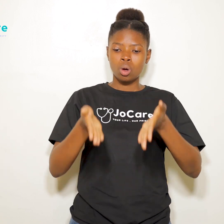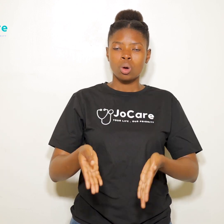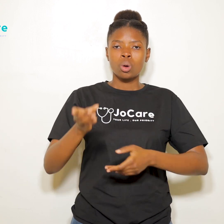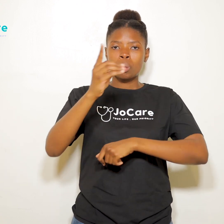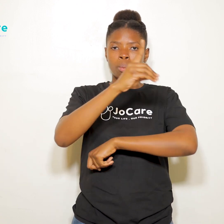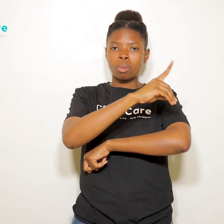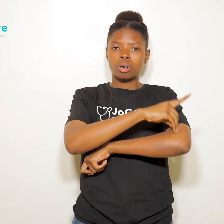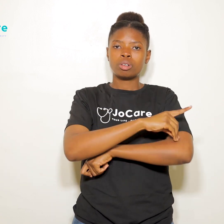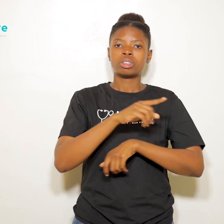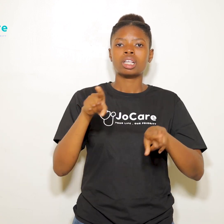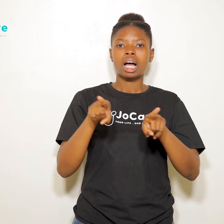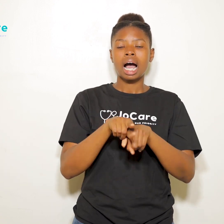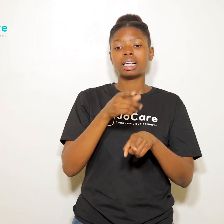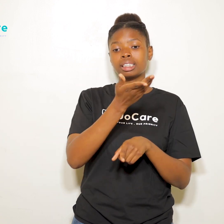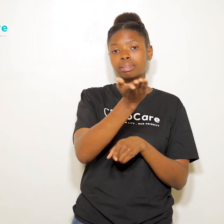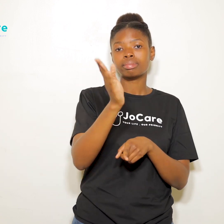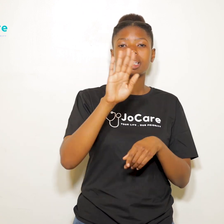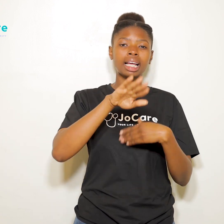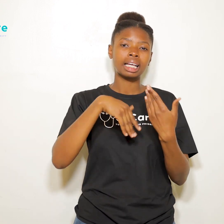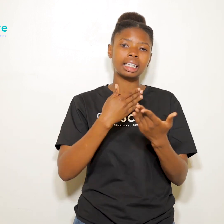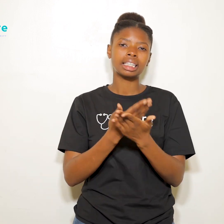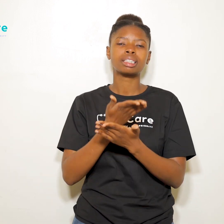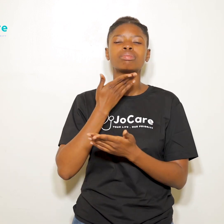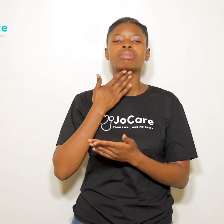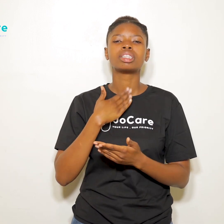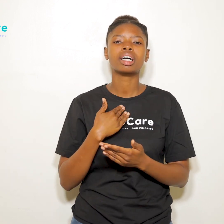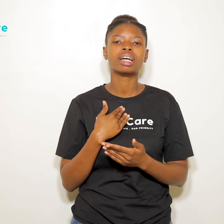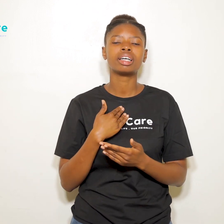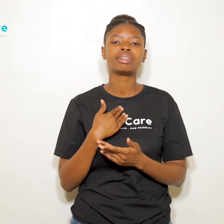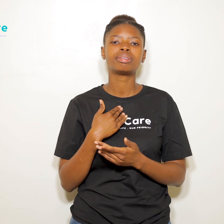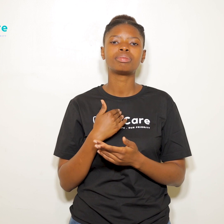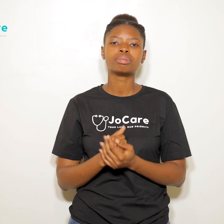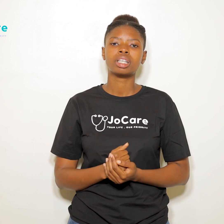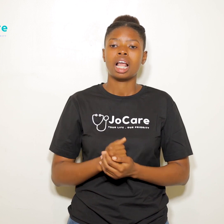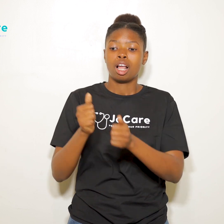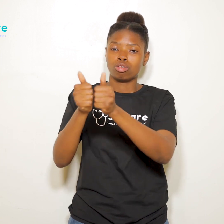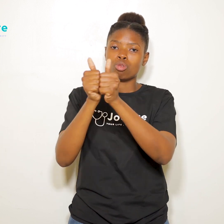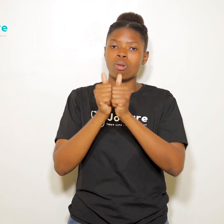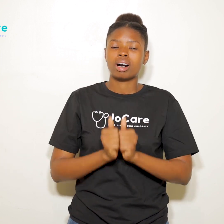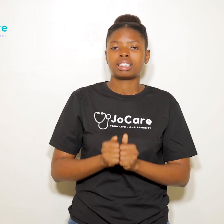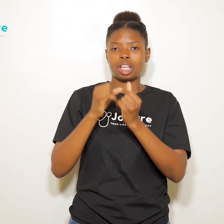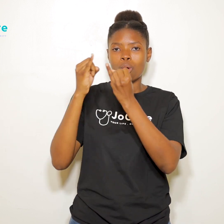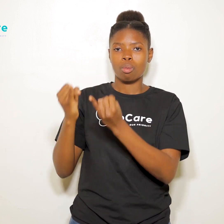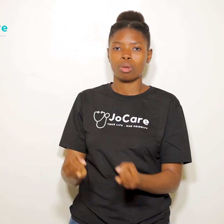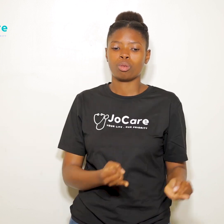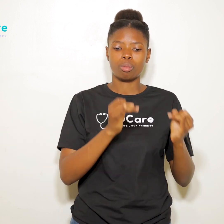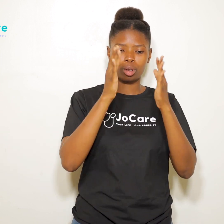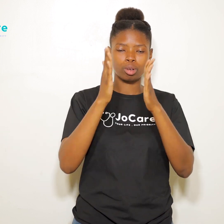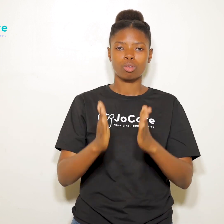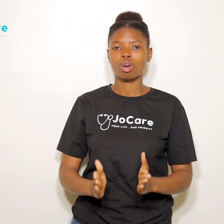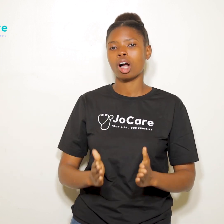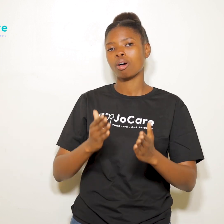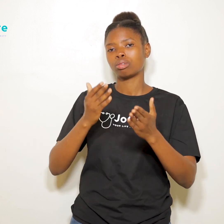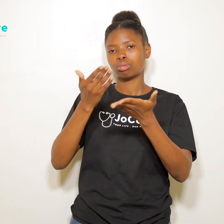Uyu munsi nk'uko mwese mwabyifuje, twabazaniye umutumirwa uraza kutuganira cyane cyane